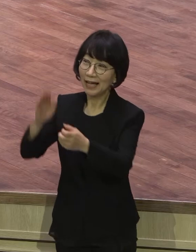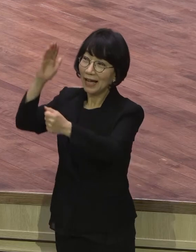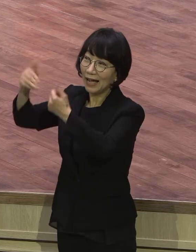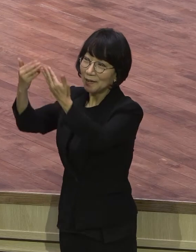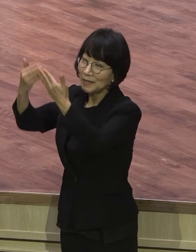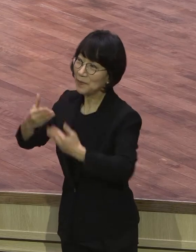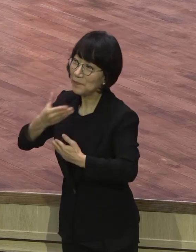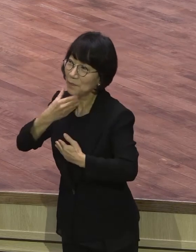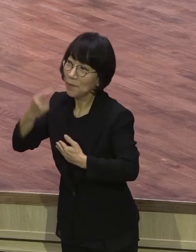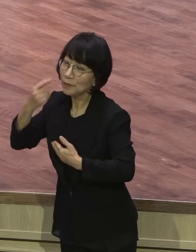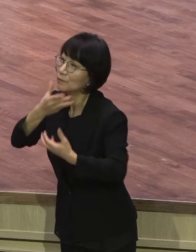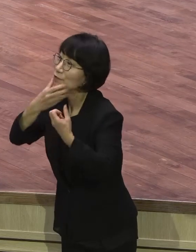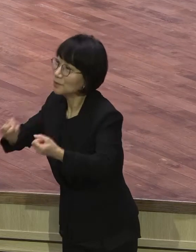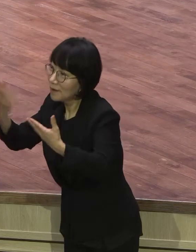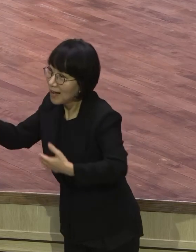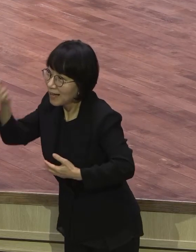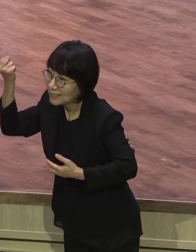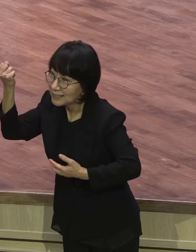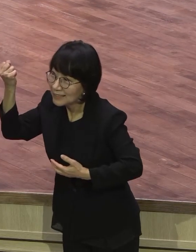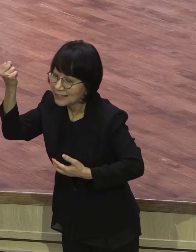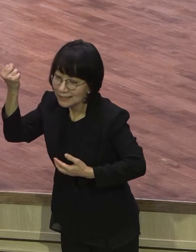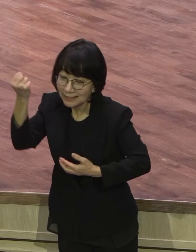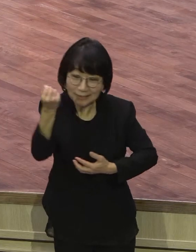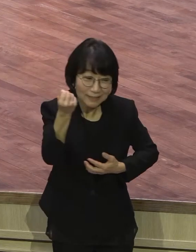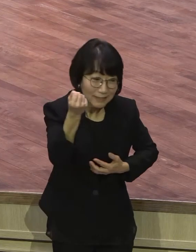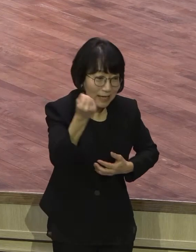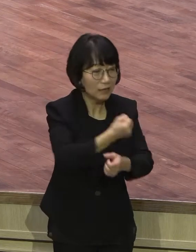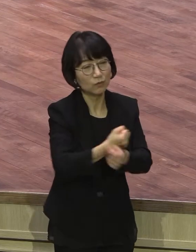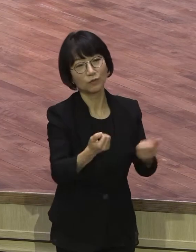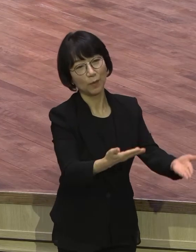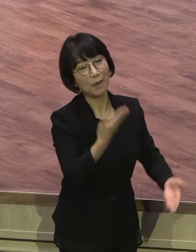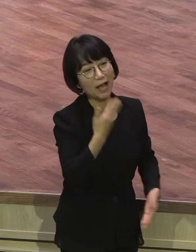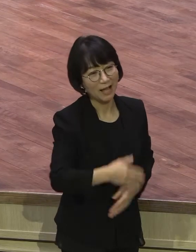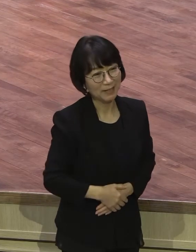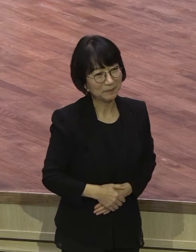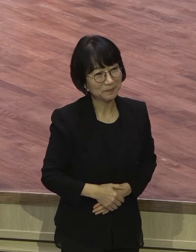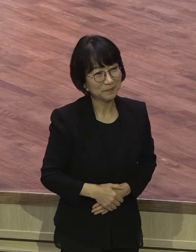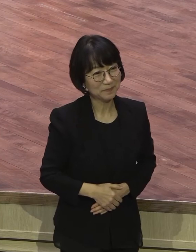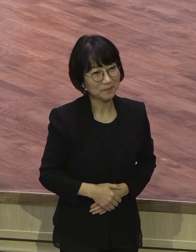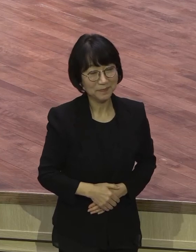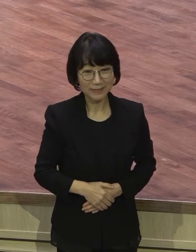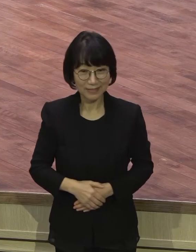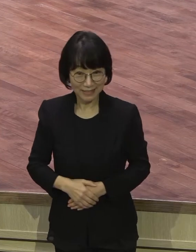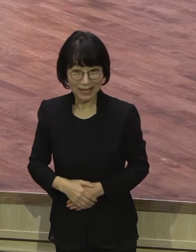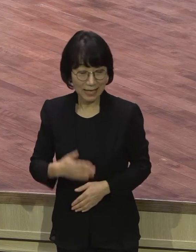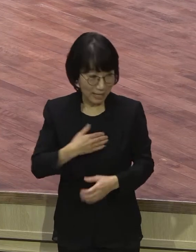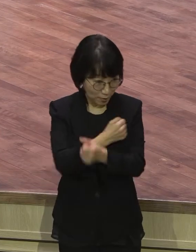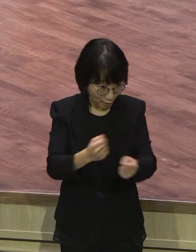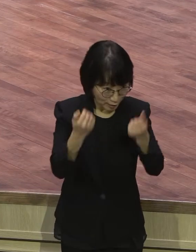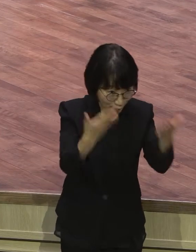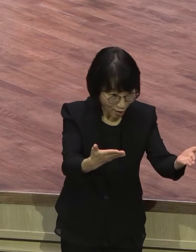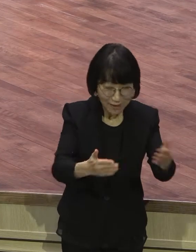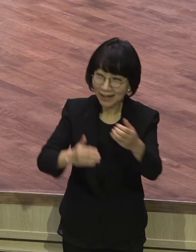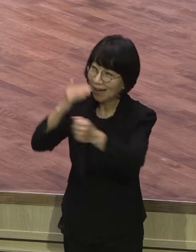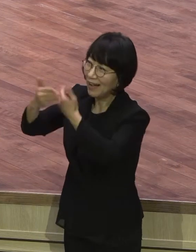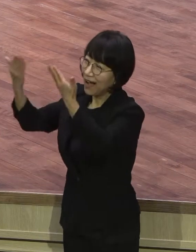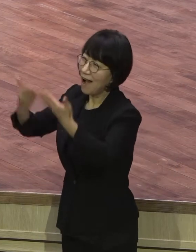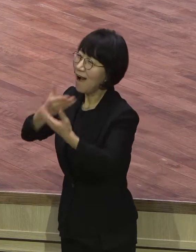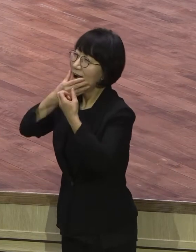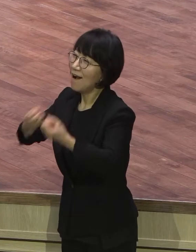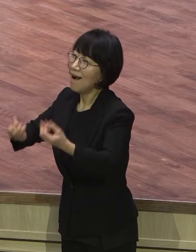축복을 누리느냐 못 누리느냐는요, 용서의 삶을 사느냐 못 사느냐에 달려있어요. 참 평안, 참 기쁨,